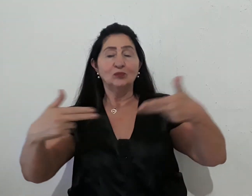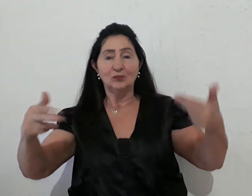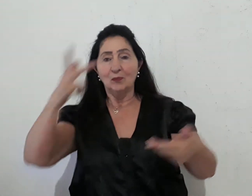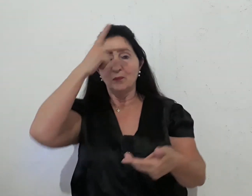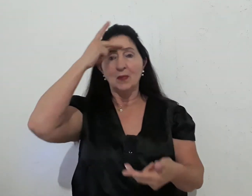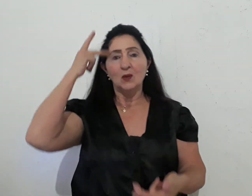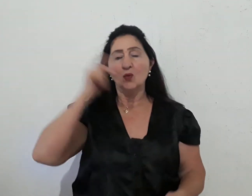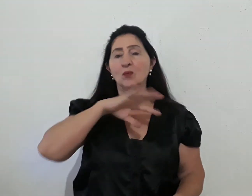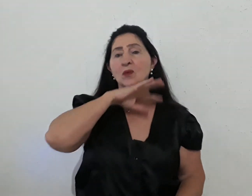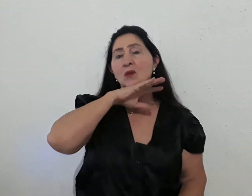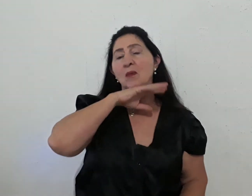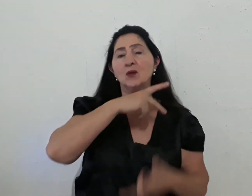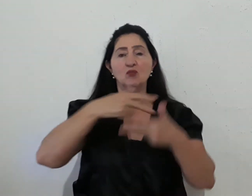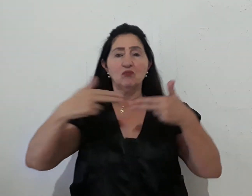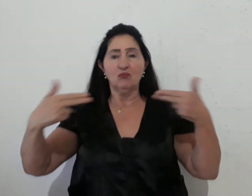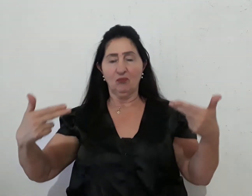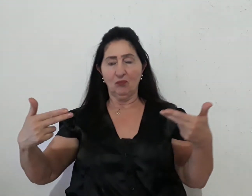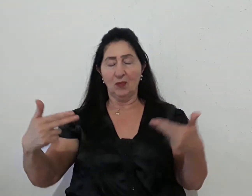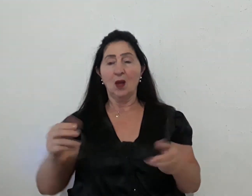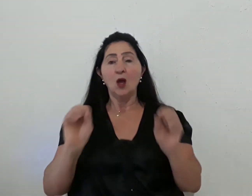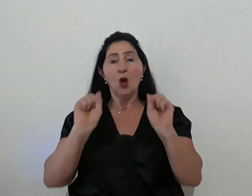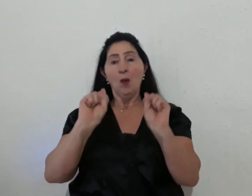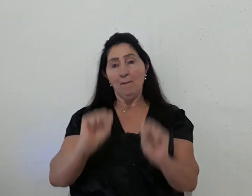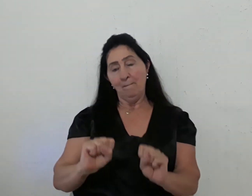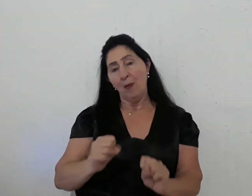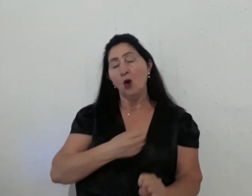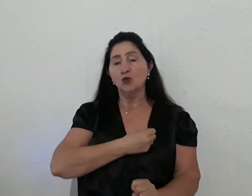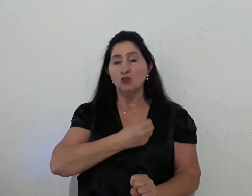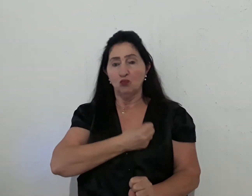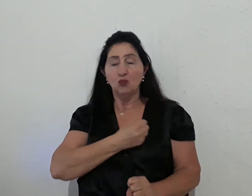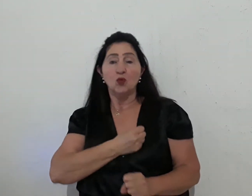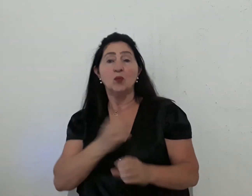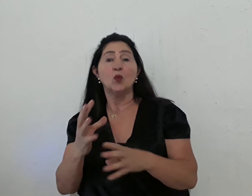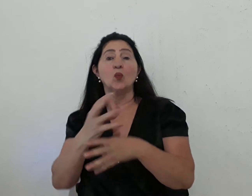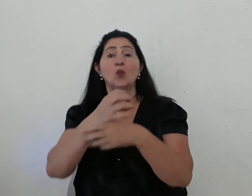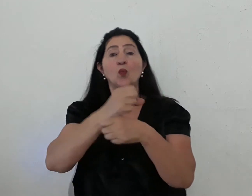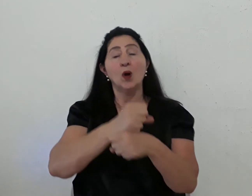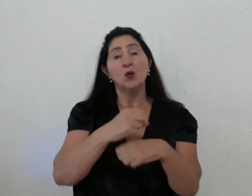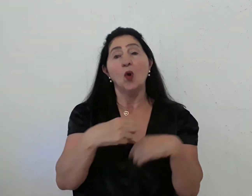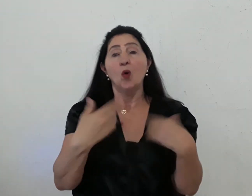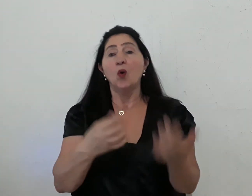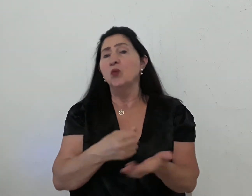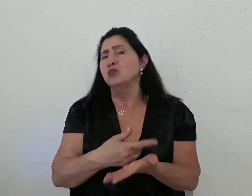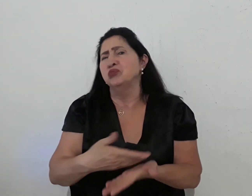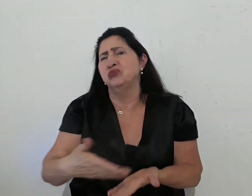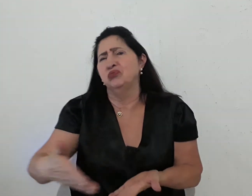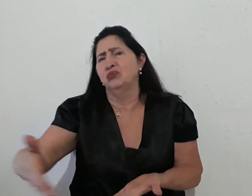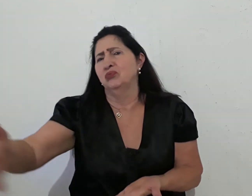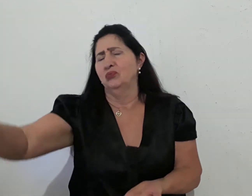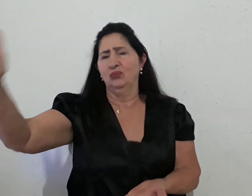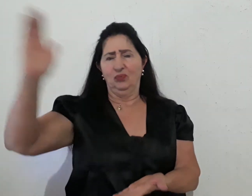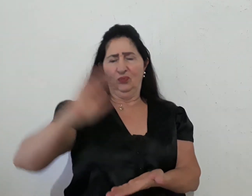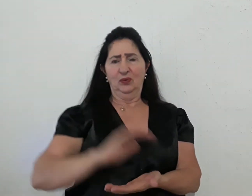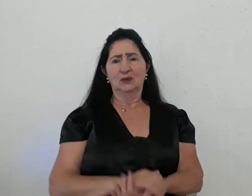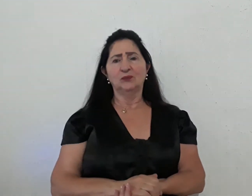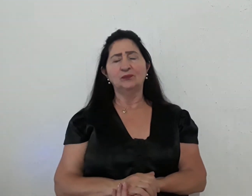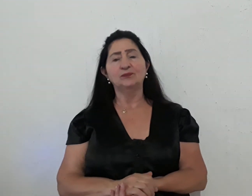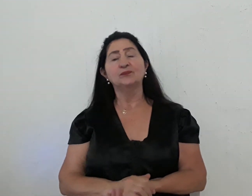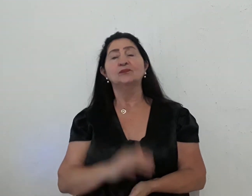ou animais. Pode ser um número determinado ou indeterminado. Por exemplo,